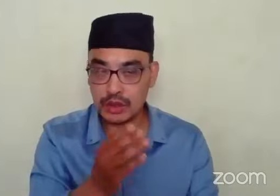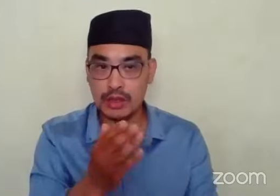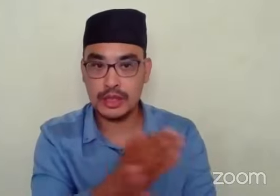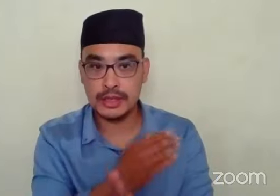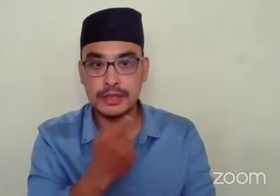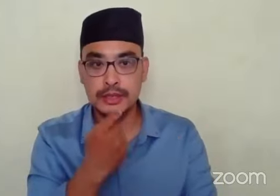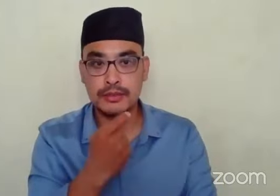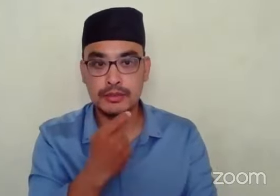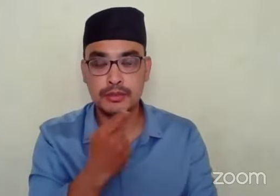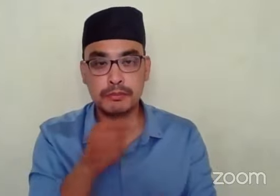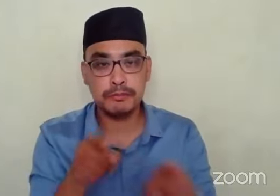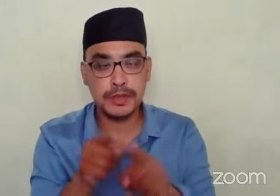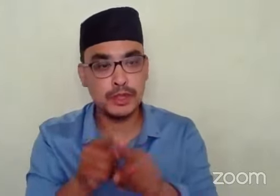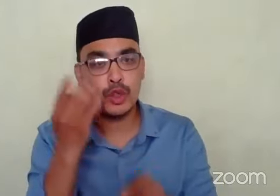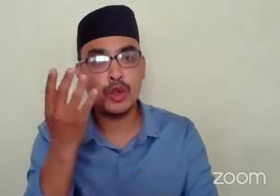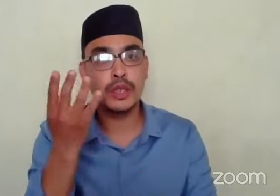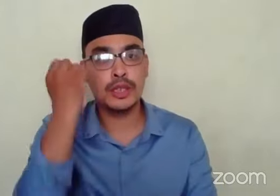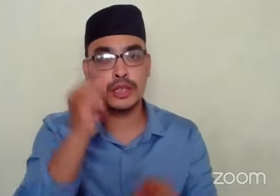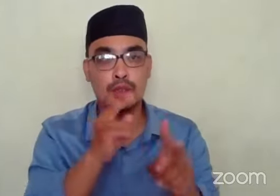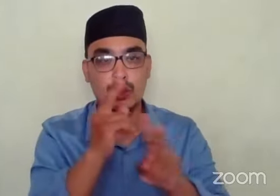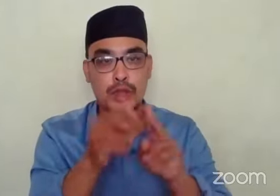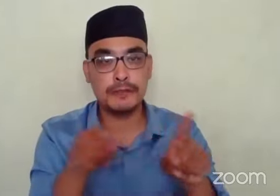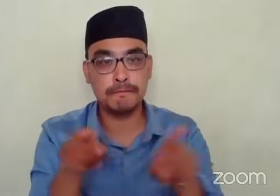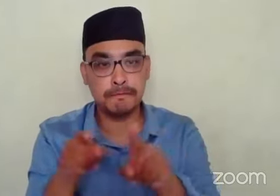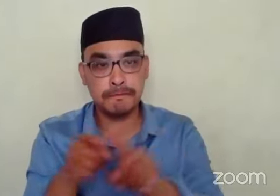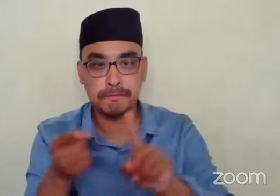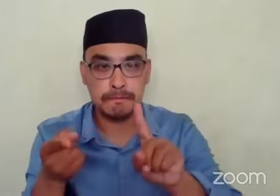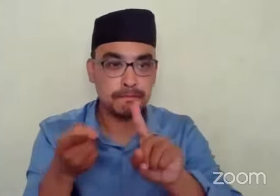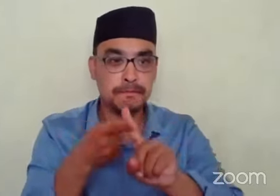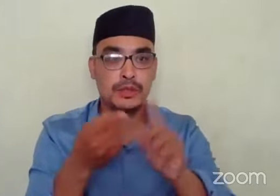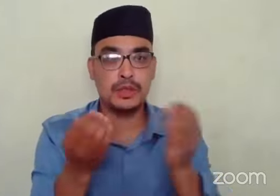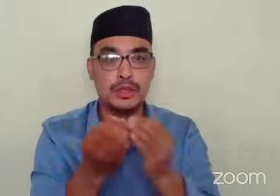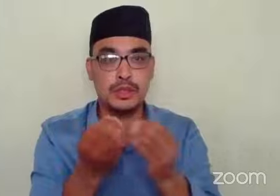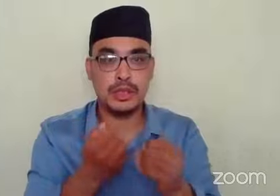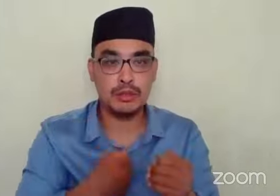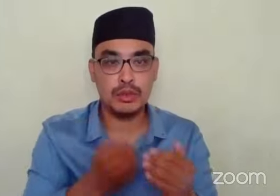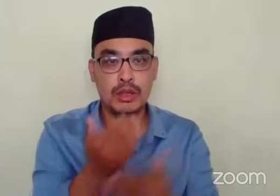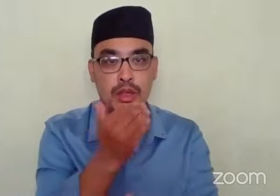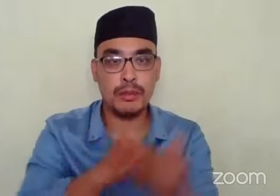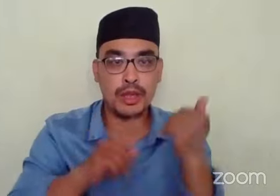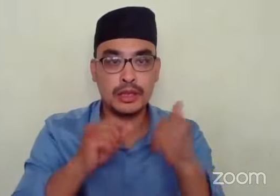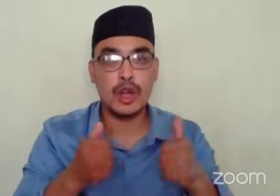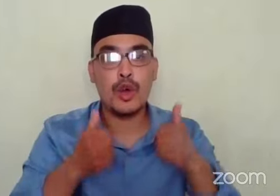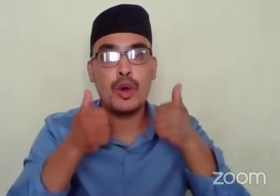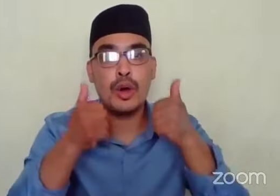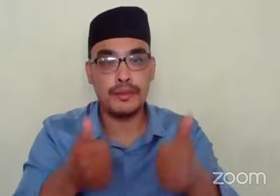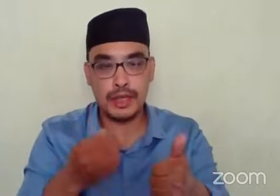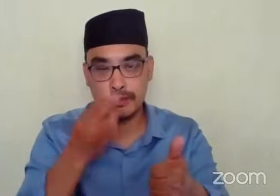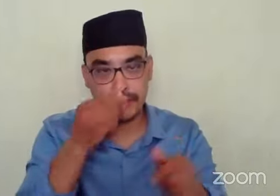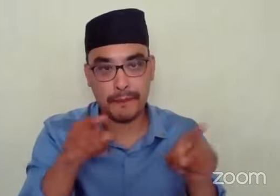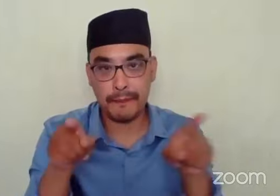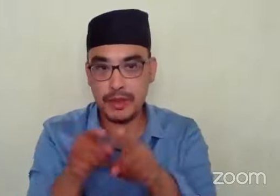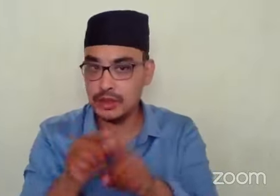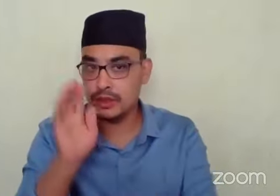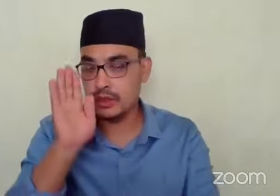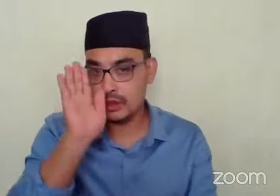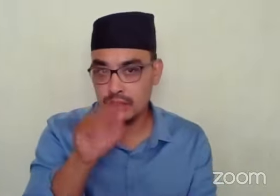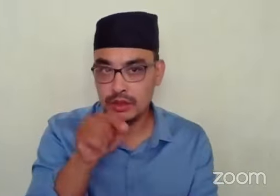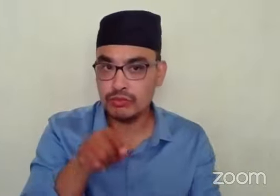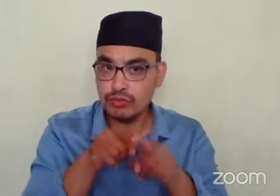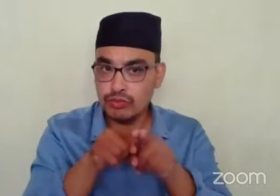बृहत रूपमा हेर्दा अधिकारकै कुराहरूलाई जोडेर चाहिँ जुन यो हाम्रो डिजेबिलिटी मुभमेन्ट अभियानहरू भइरहेछ त्योसँग